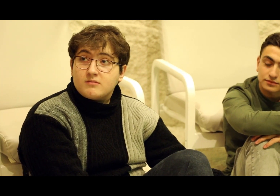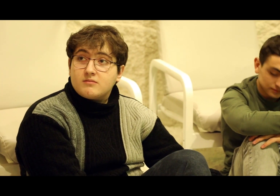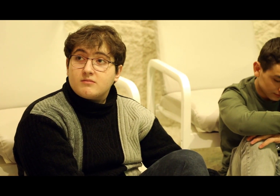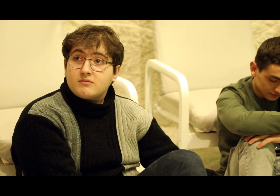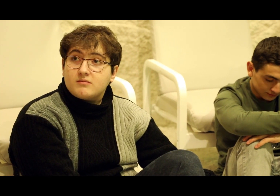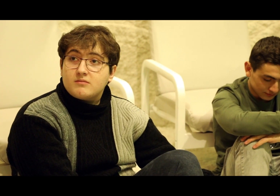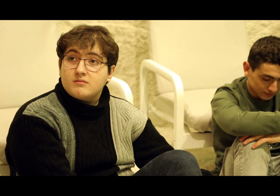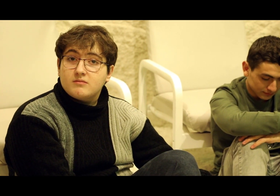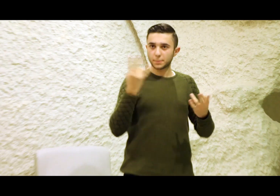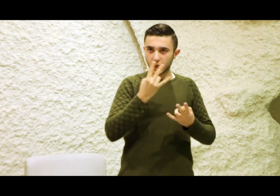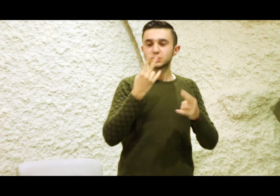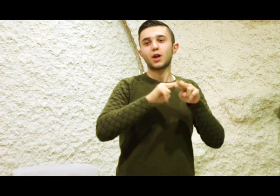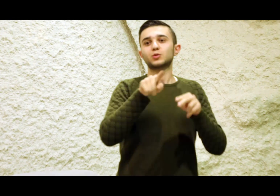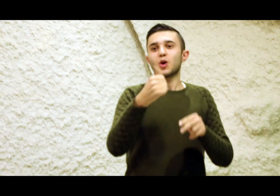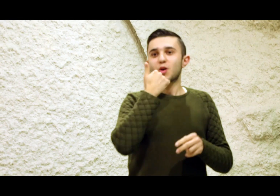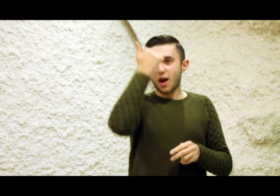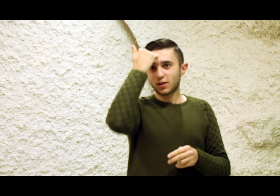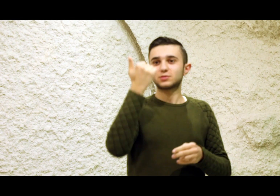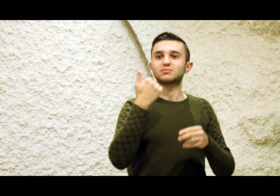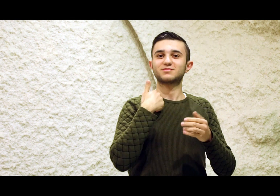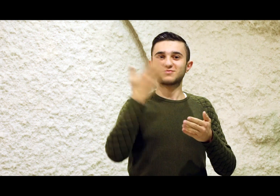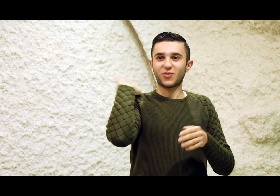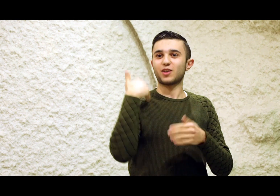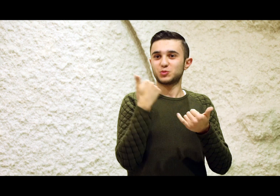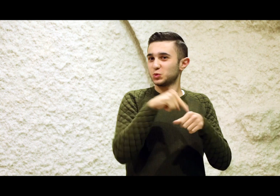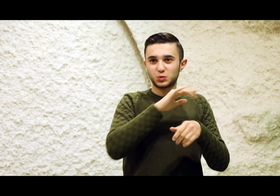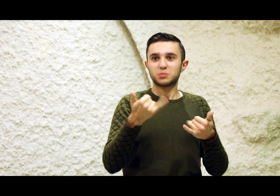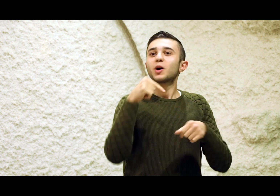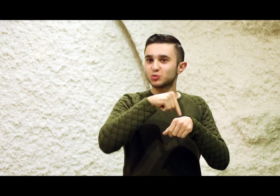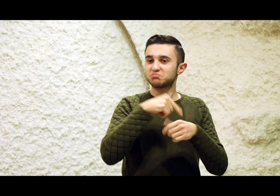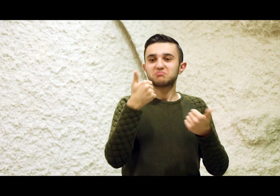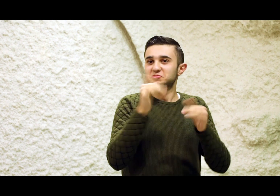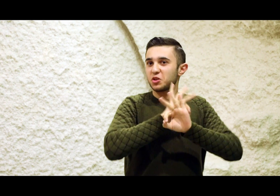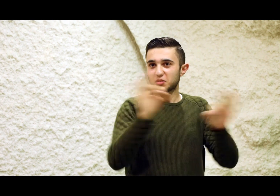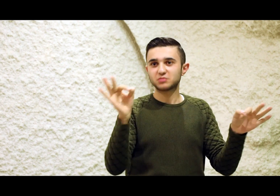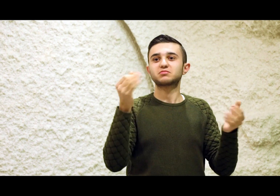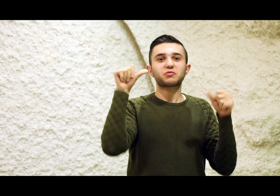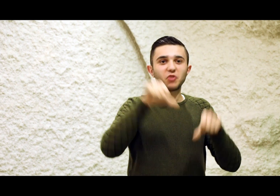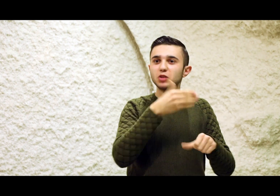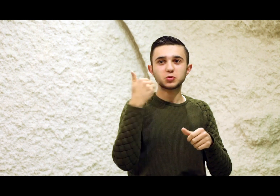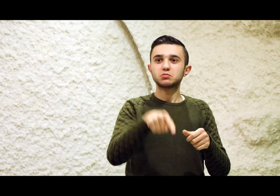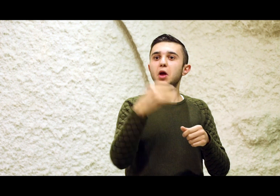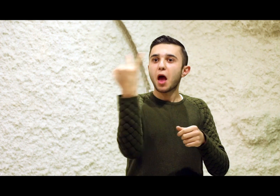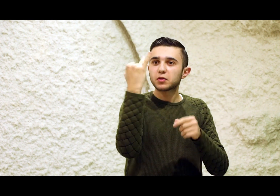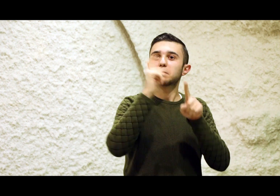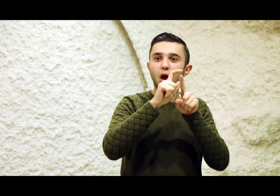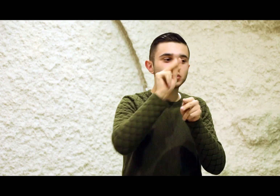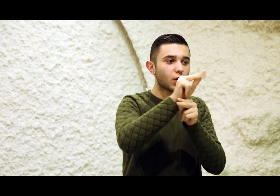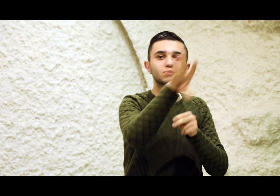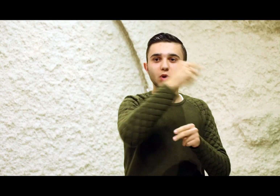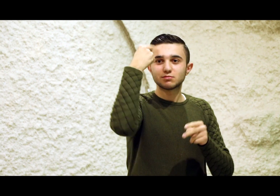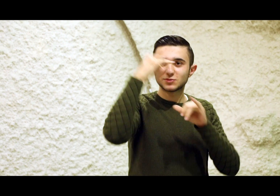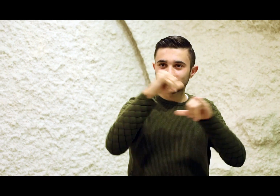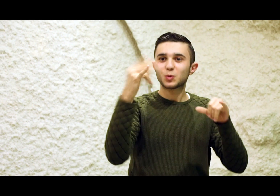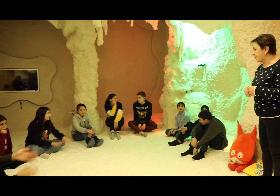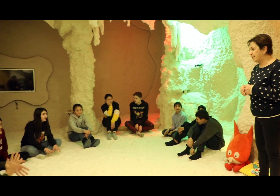Ես ուզում եմ, որ այս ամեն ինչը շարունակվի, որ ես շարունակեմ զարգանալ, որ ես շարունակեմ տեղեկատվություն ձեռք բերել, հրաշալի է